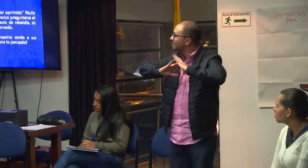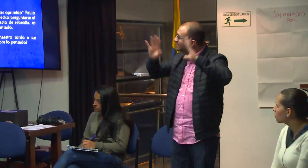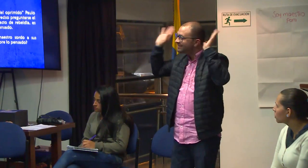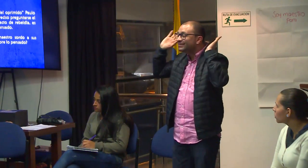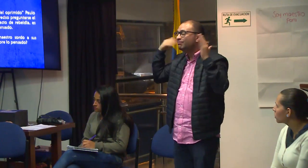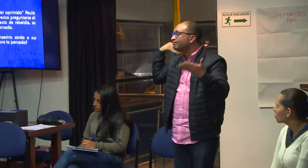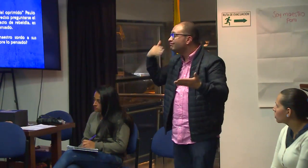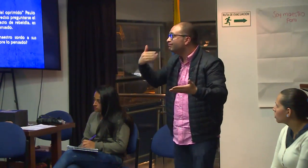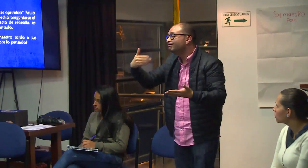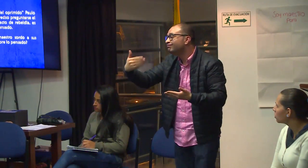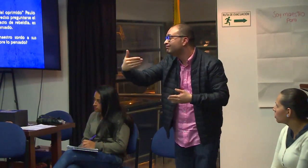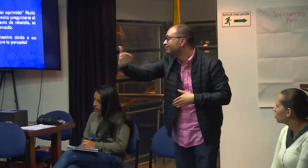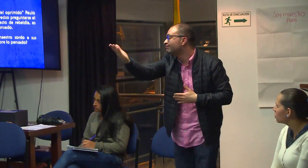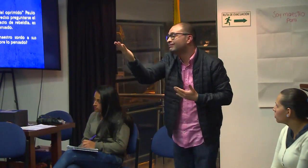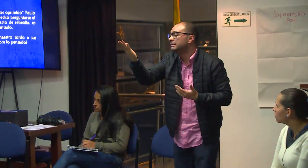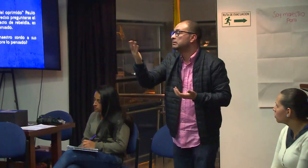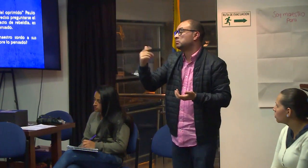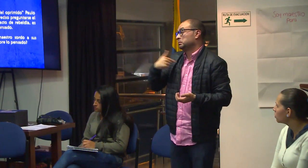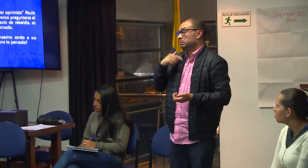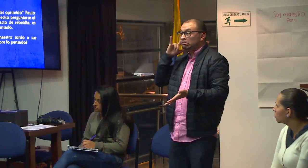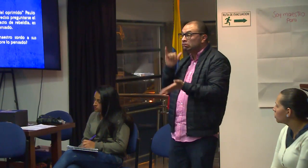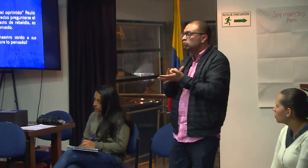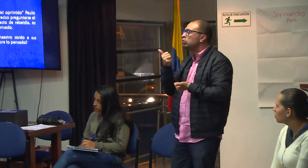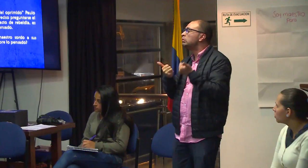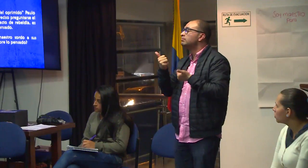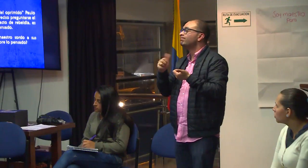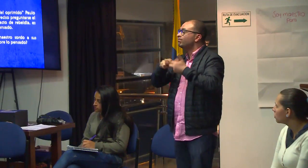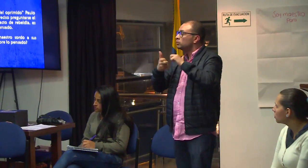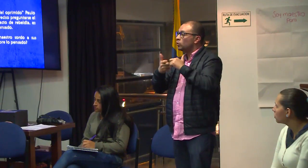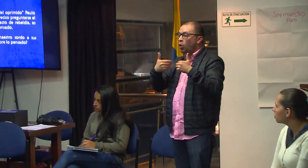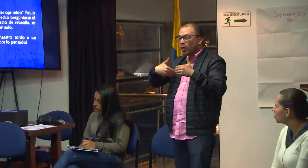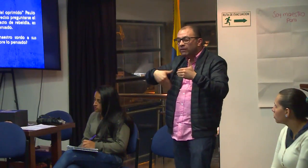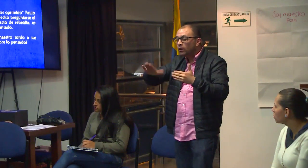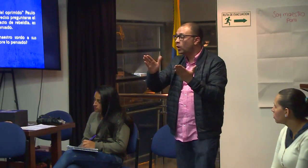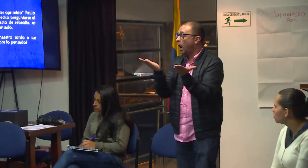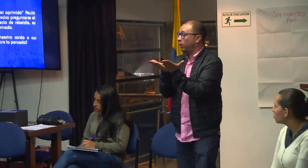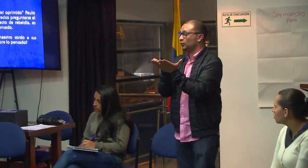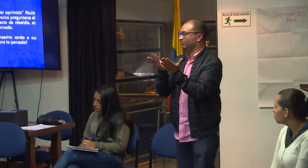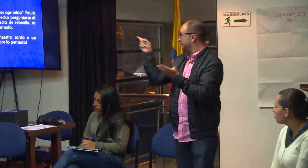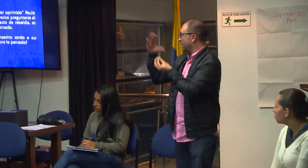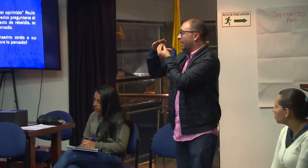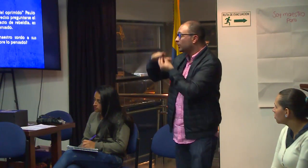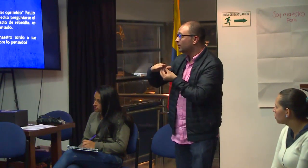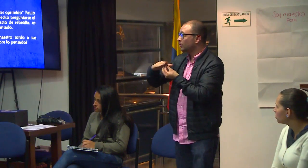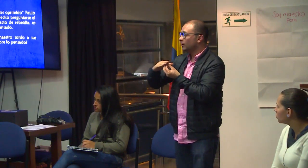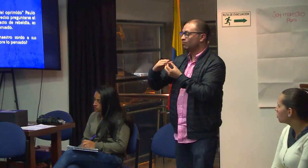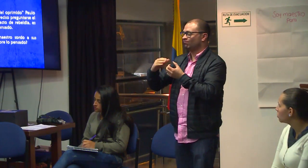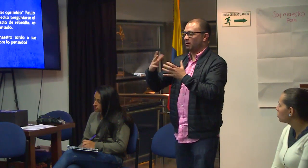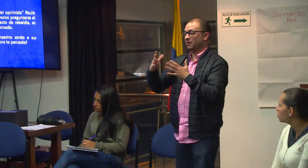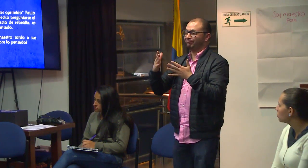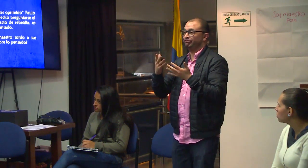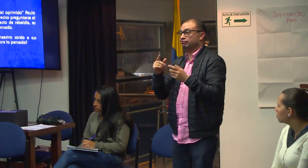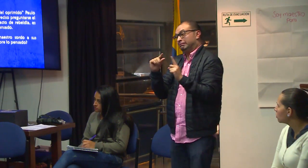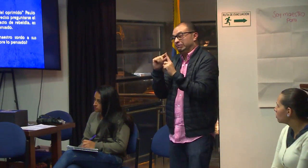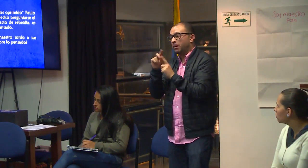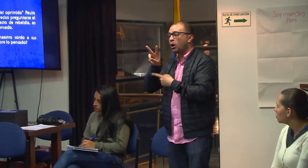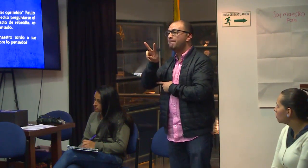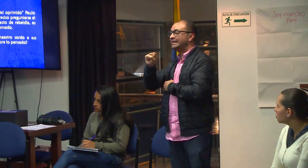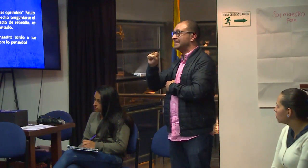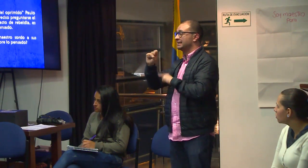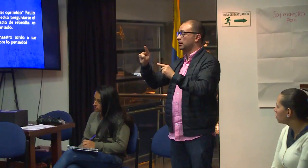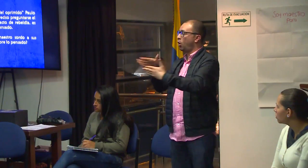No se trata de seguir en esa idea de que el oyente es mejor o el sordo es mejor, yo no creo que eso sea el